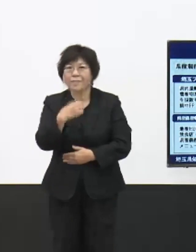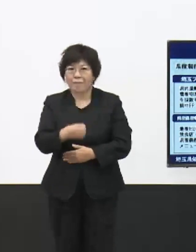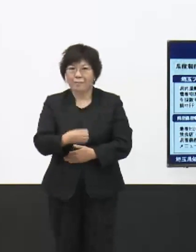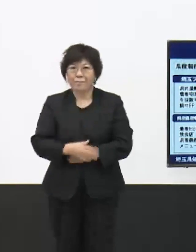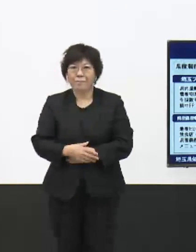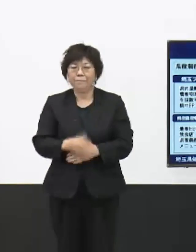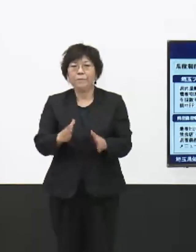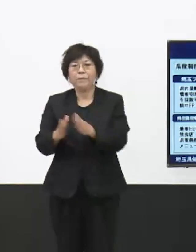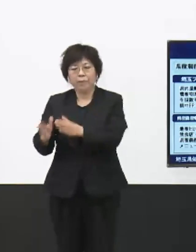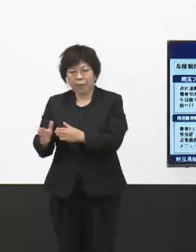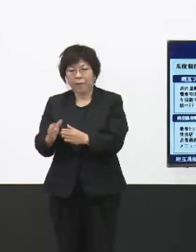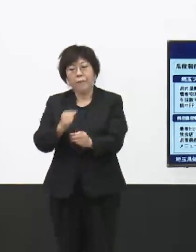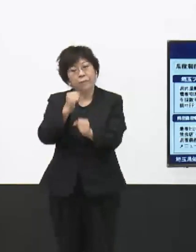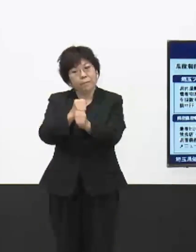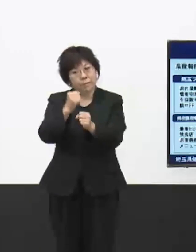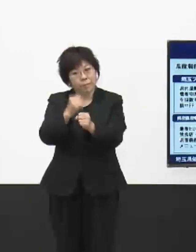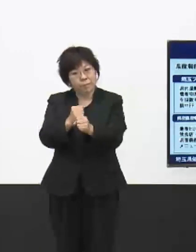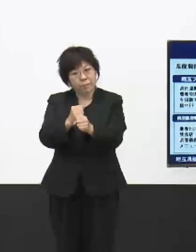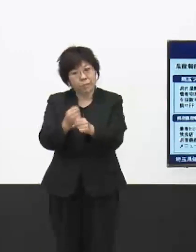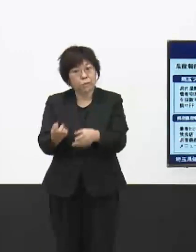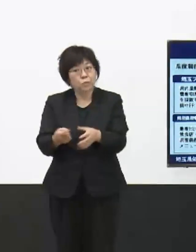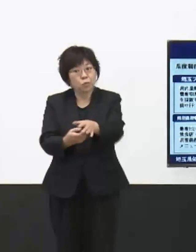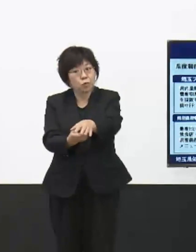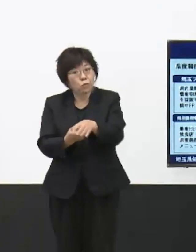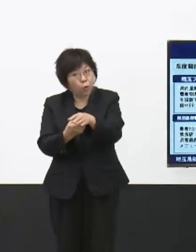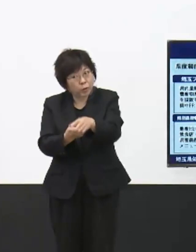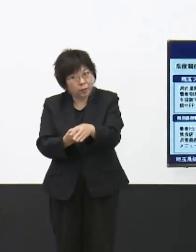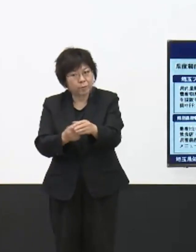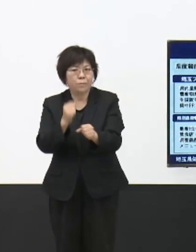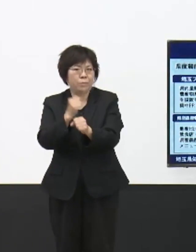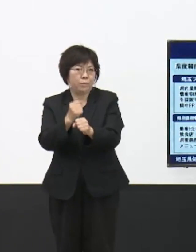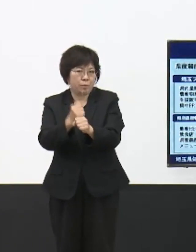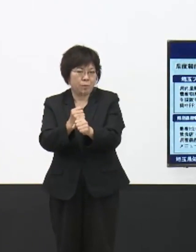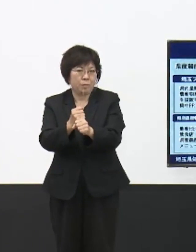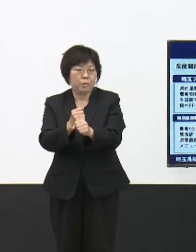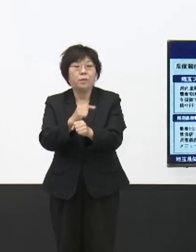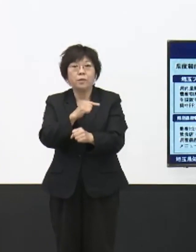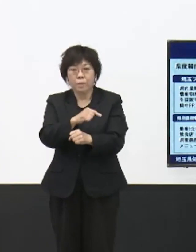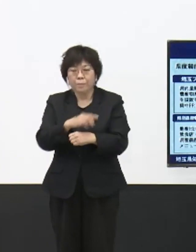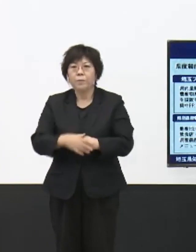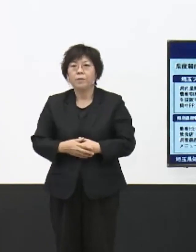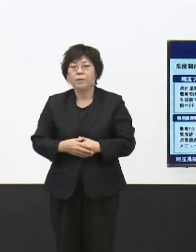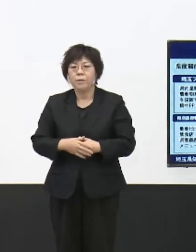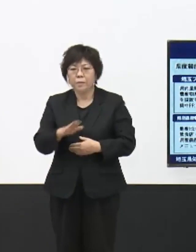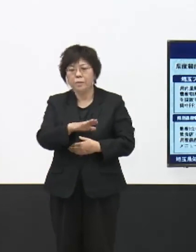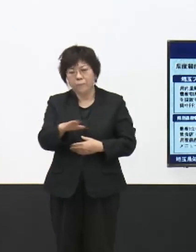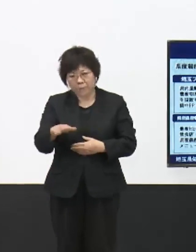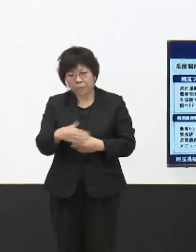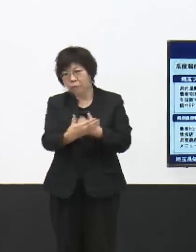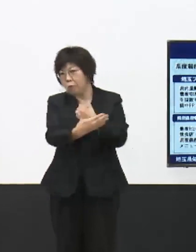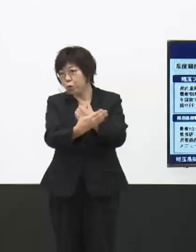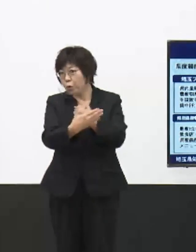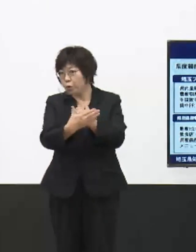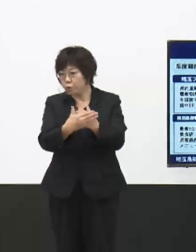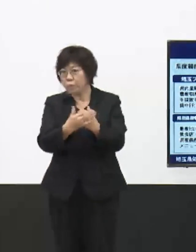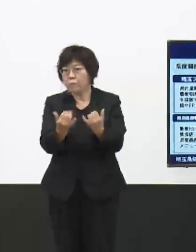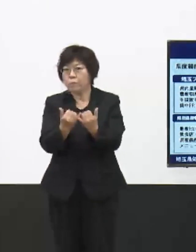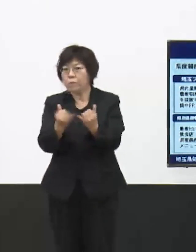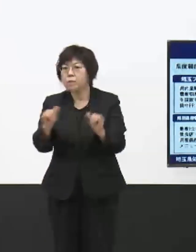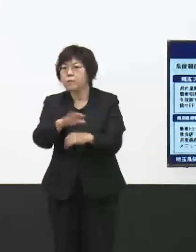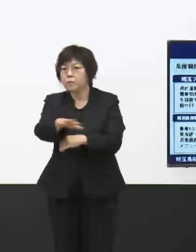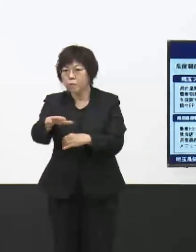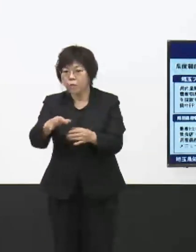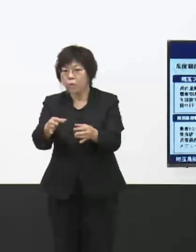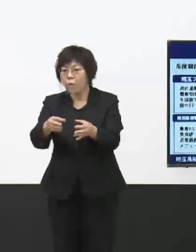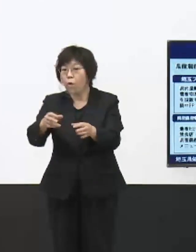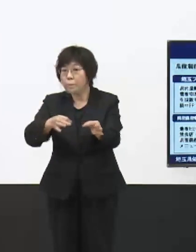農産物メニューの展開でありますが、地産地消にご賛同いただける飲食店、